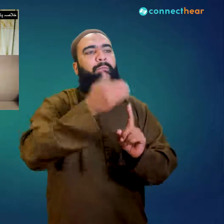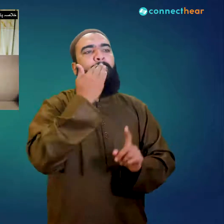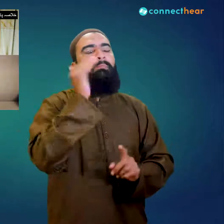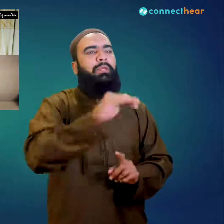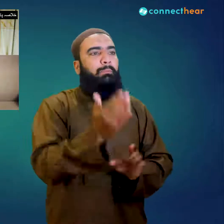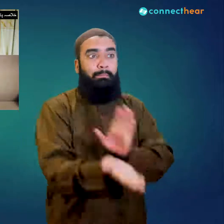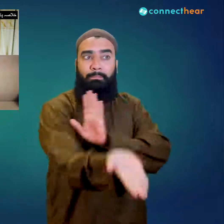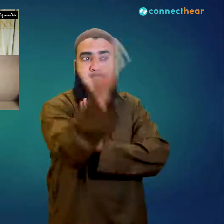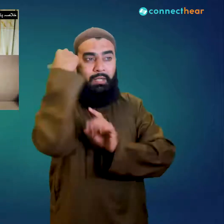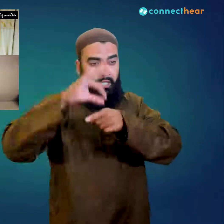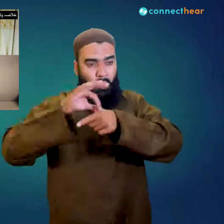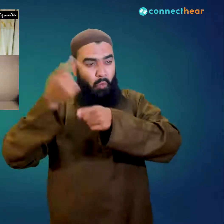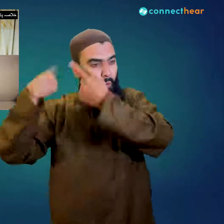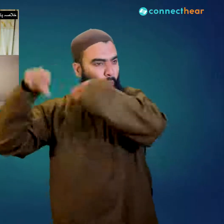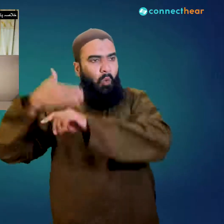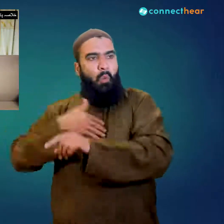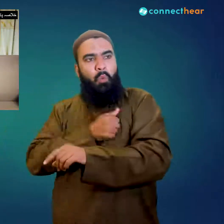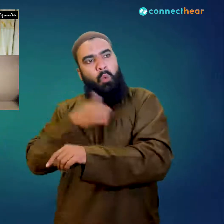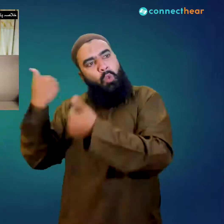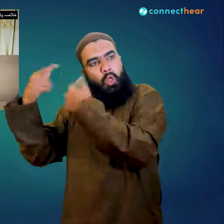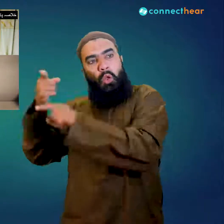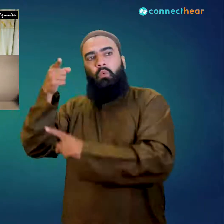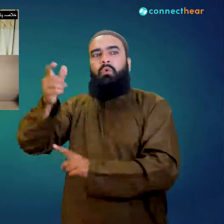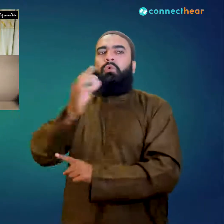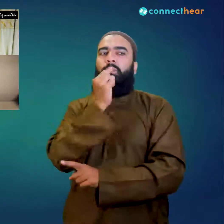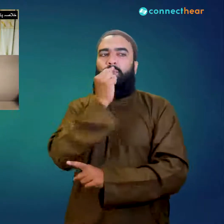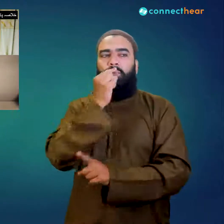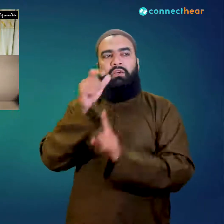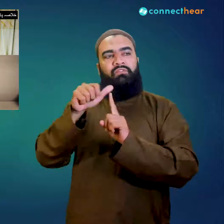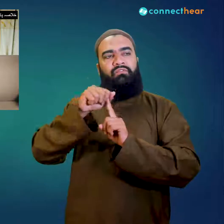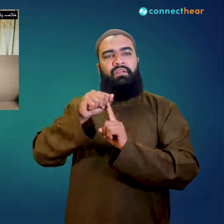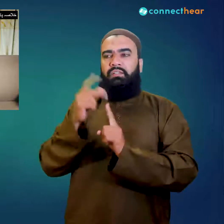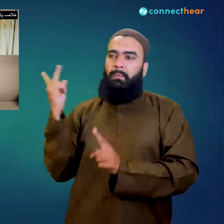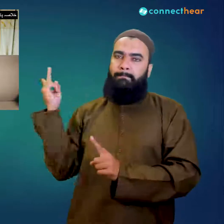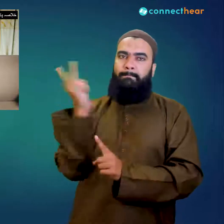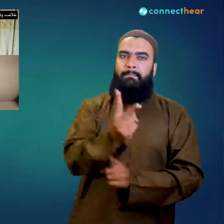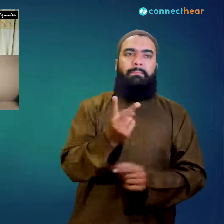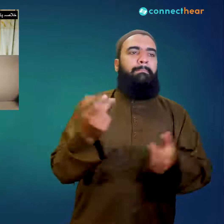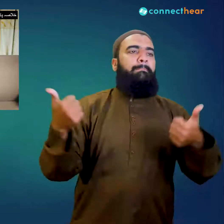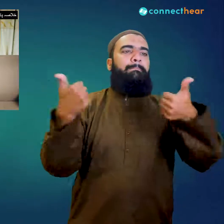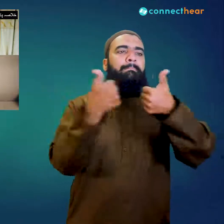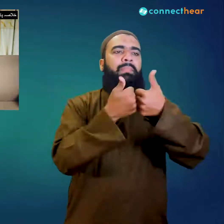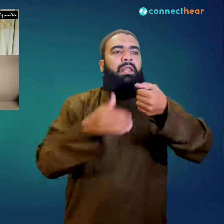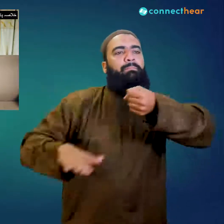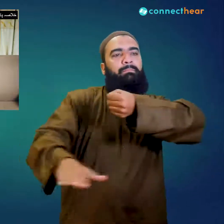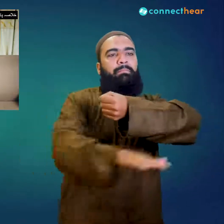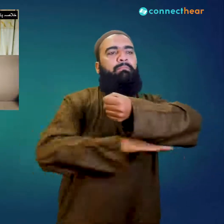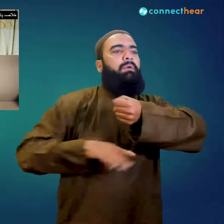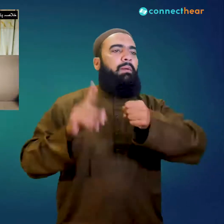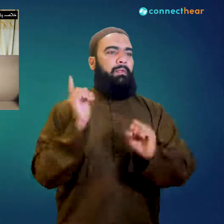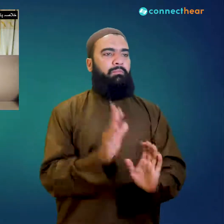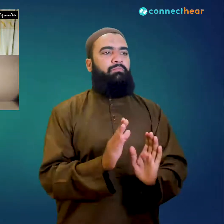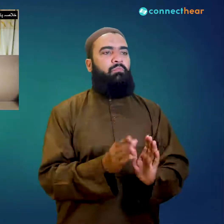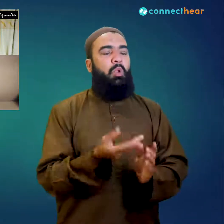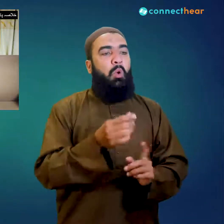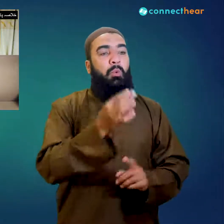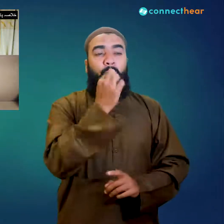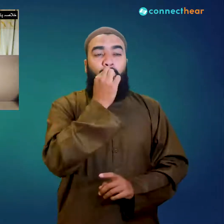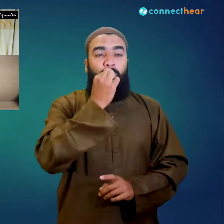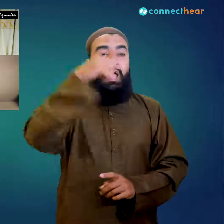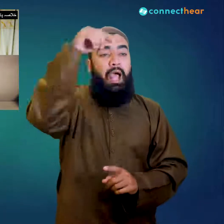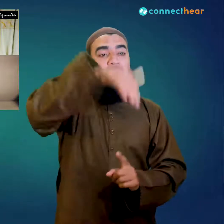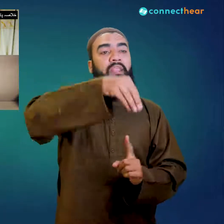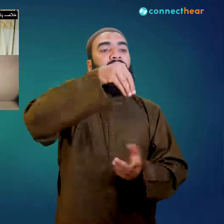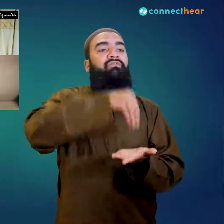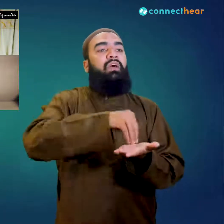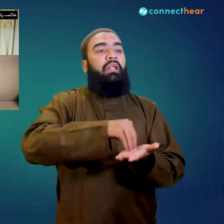ہو جائے۔ اور ایک بات فرما کر کہ تم سے پہلے لوگوں پر بھی یہ روزے فرض کیے گئے، تو اس میں آسانی کی ایک شکل پیدا کر دی